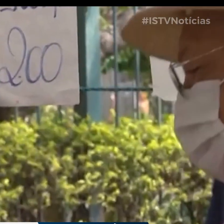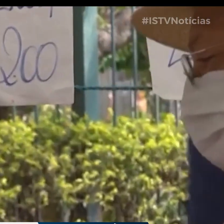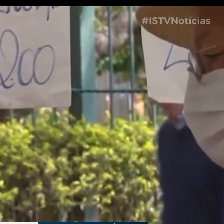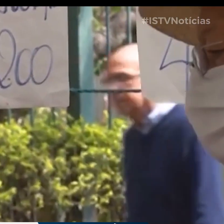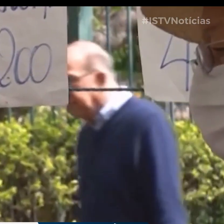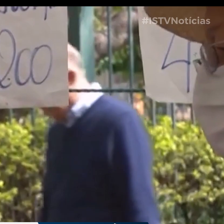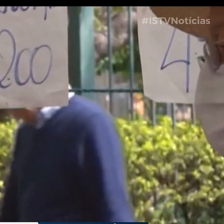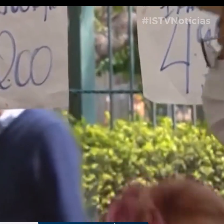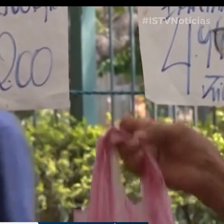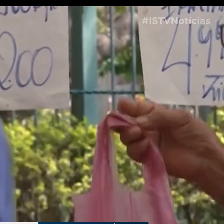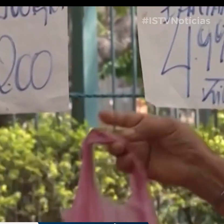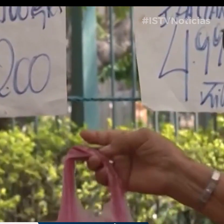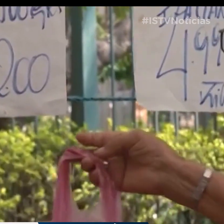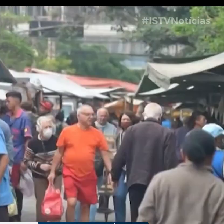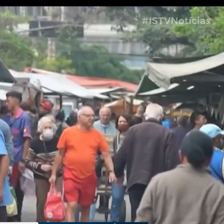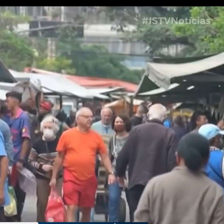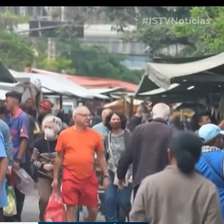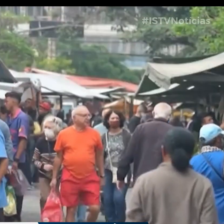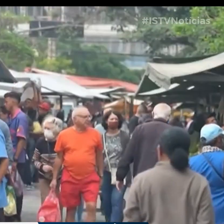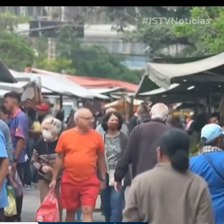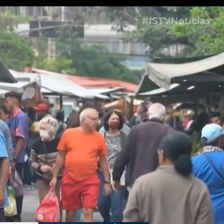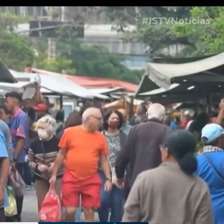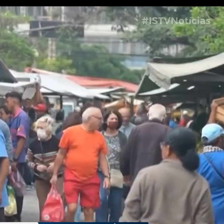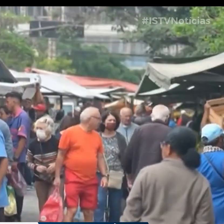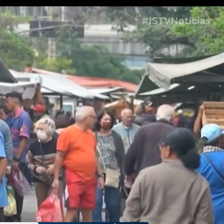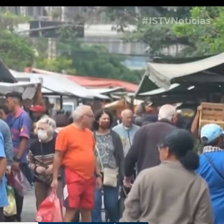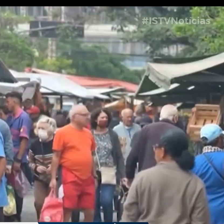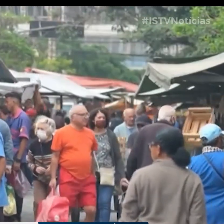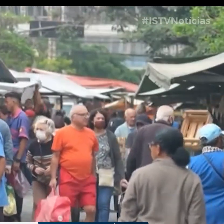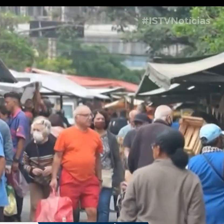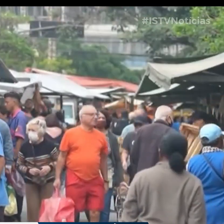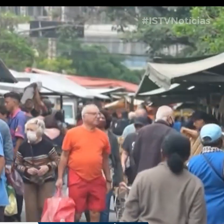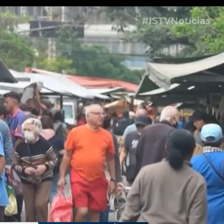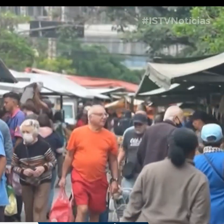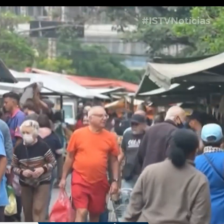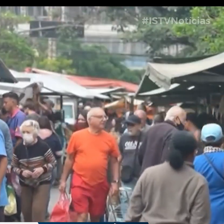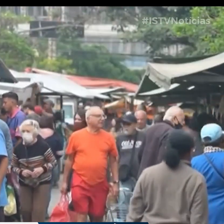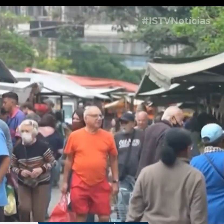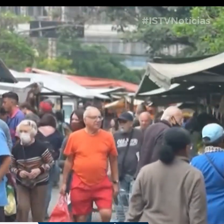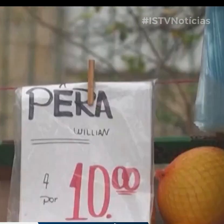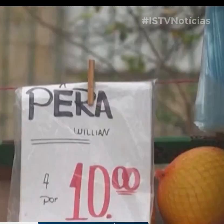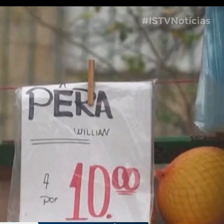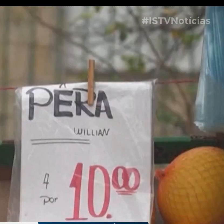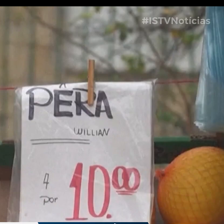pelo IBGE o resultado divulgado nesta quarta-feira foi abaixo do 0.61